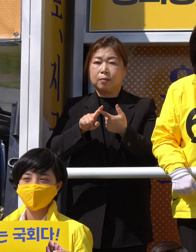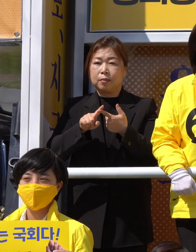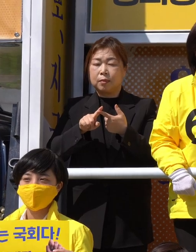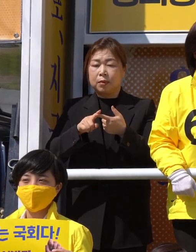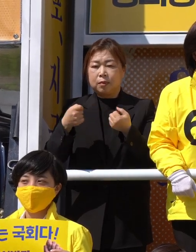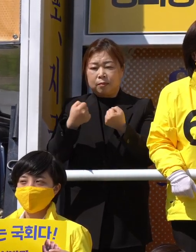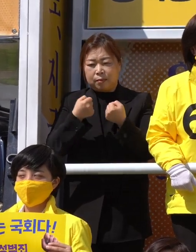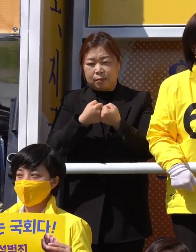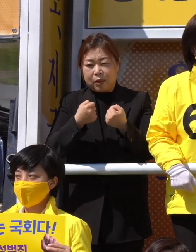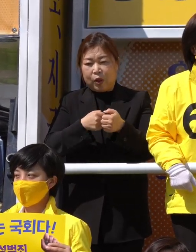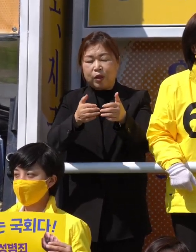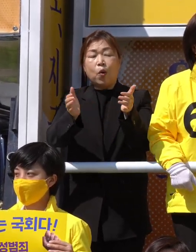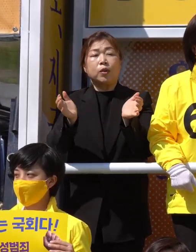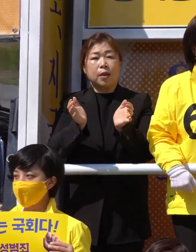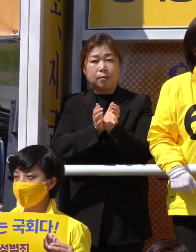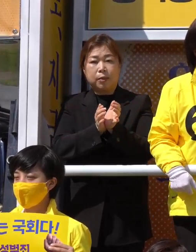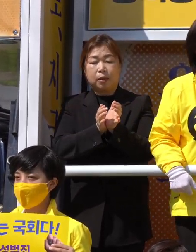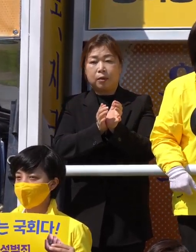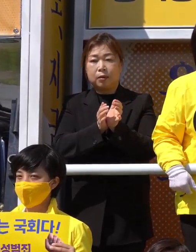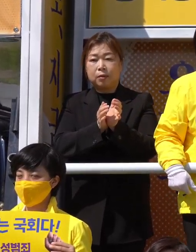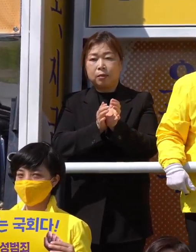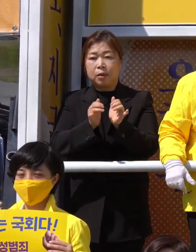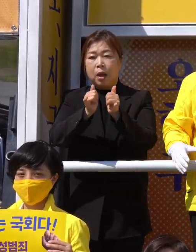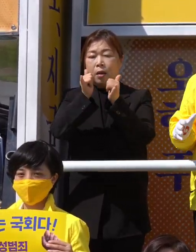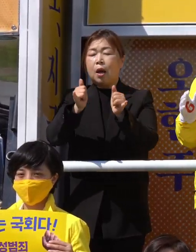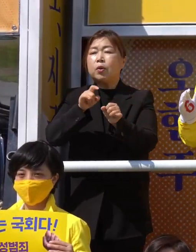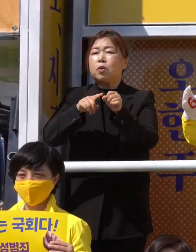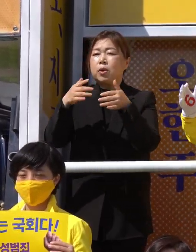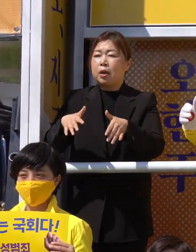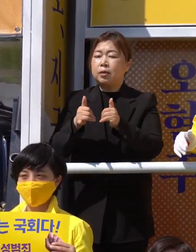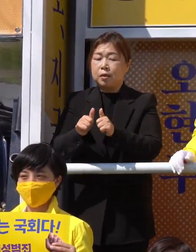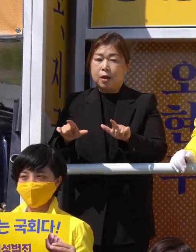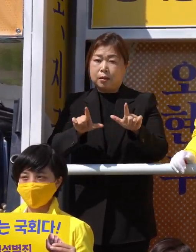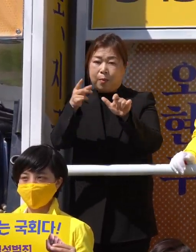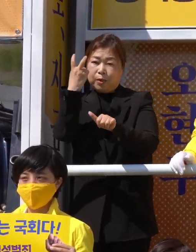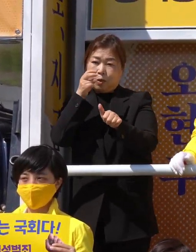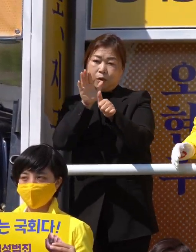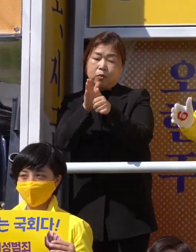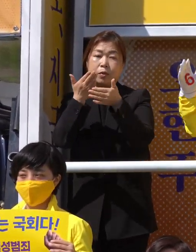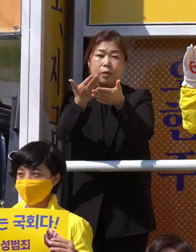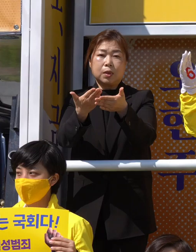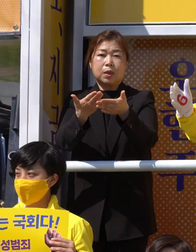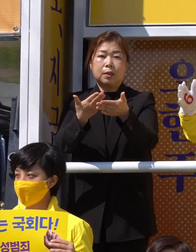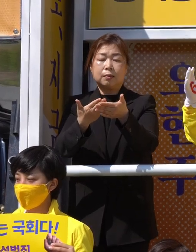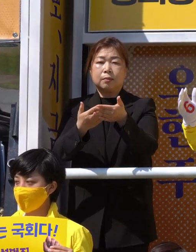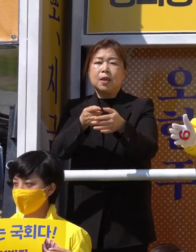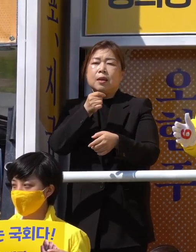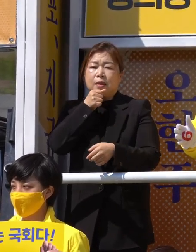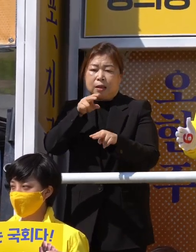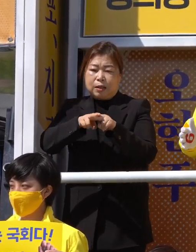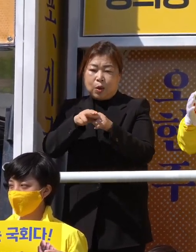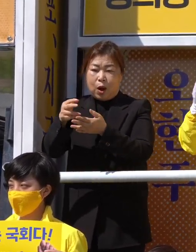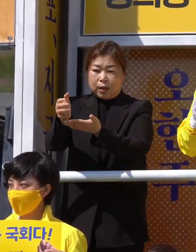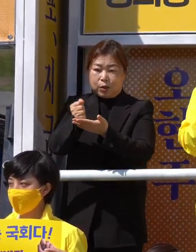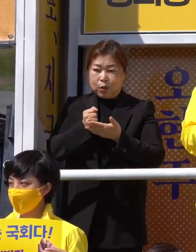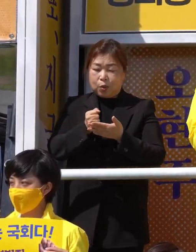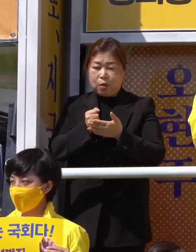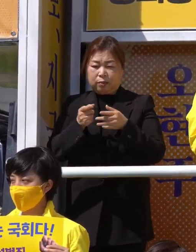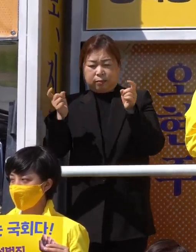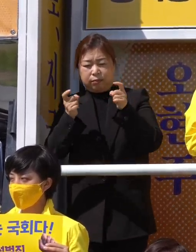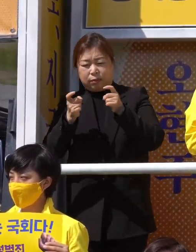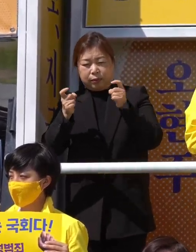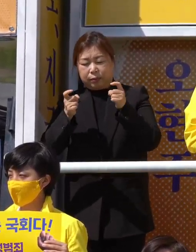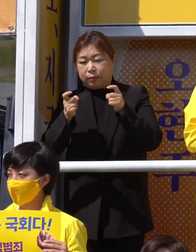투쟁해온 정당입니다. 사회적 약자들의 삶을 지키기 위해서 작은 의석 가지고